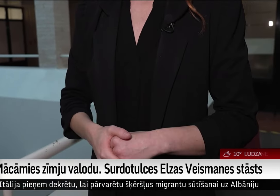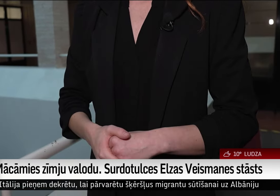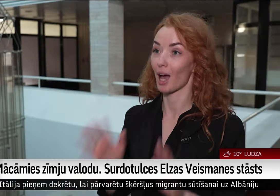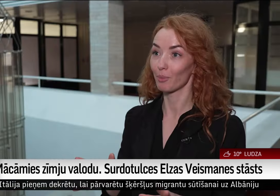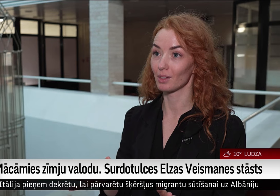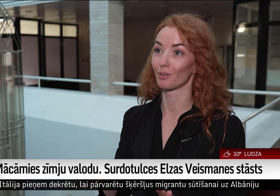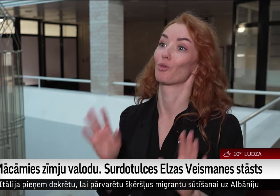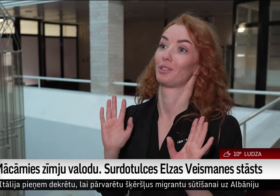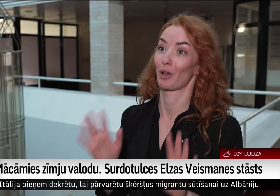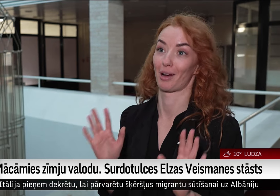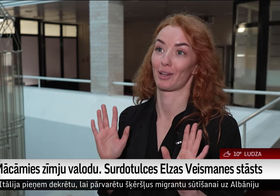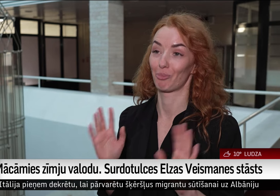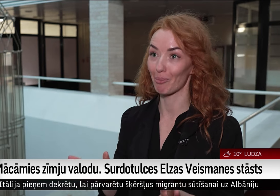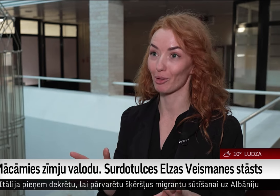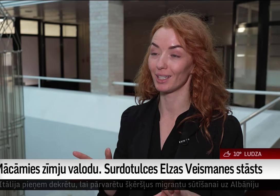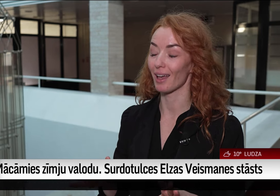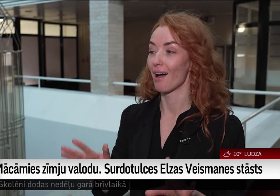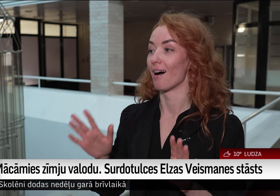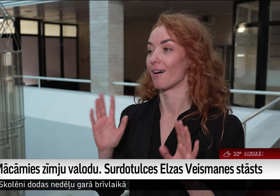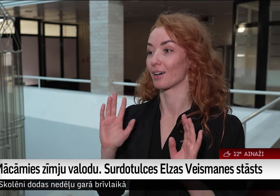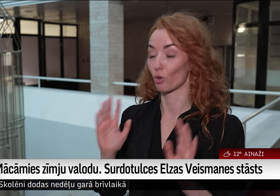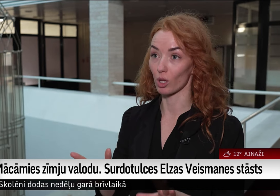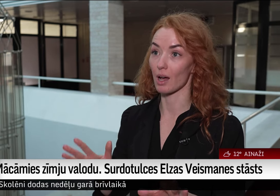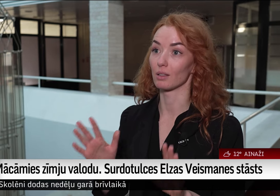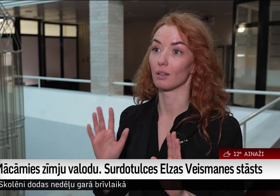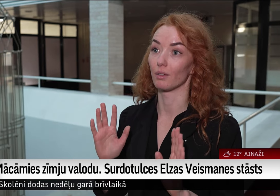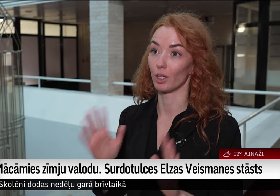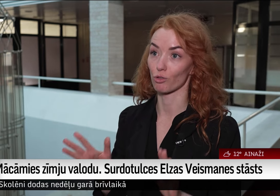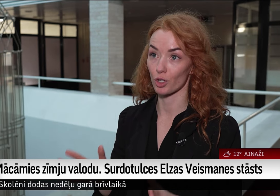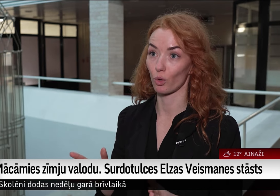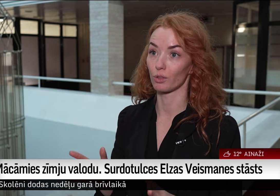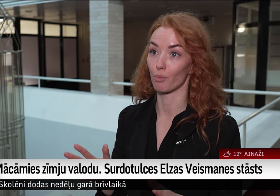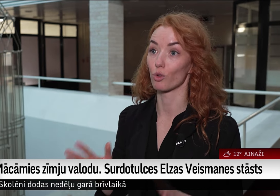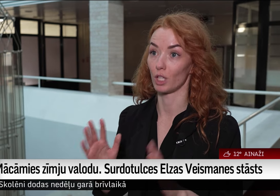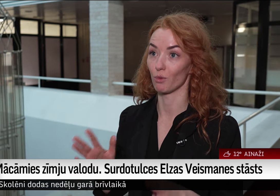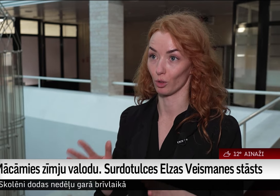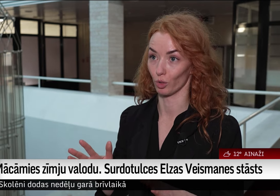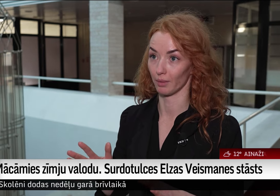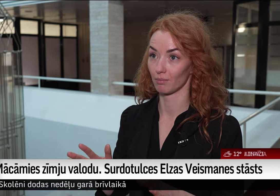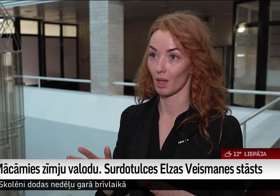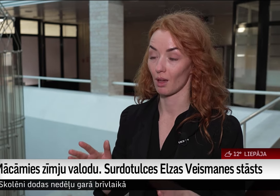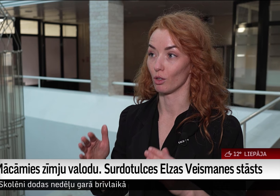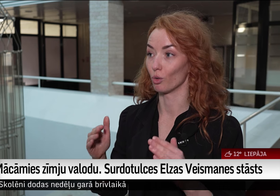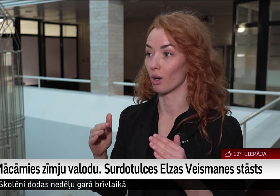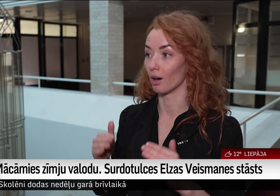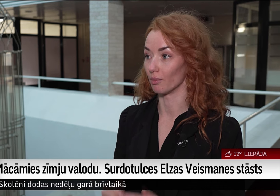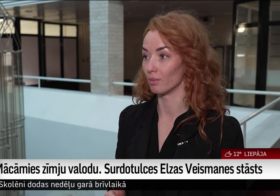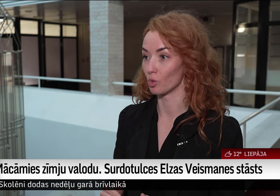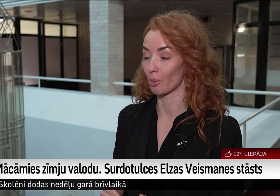Mans sapnis ir, ko es ceru kādreiz piepildīt, ka skolās viena no svešvalodām būs zīmju valoda, jo